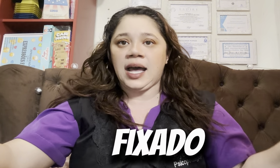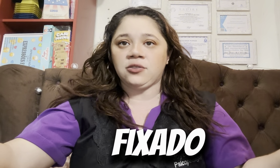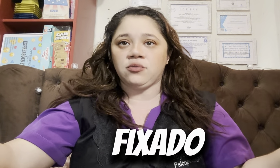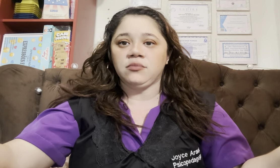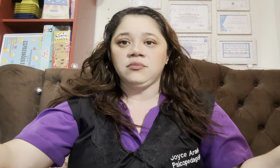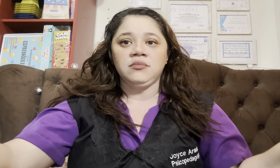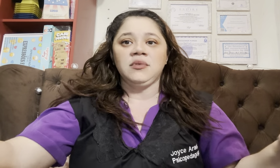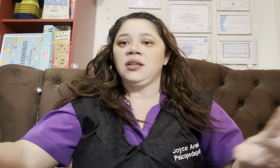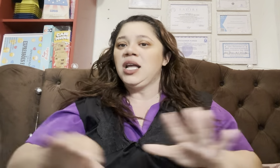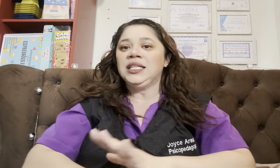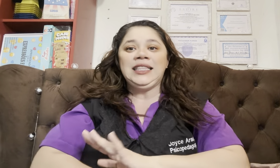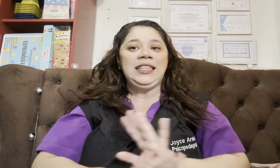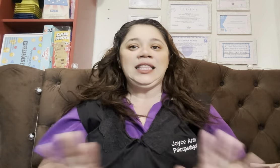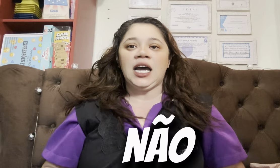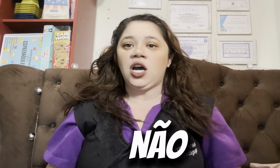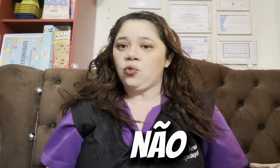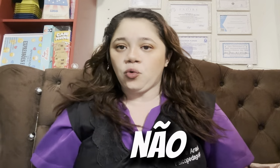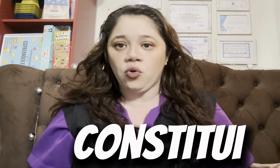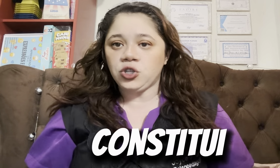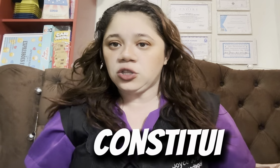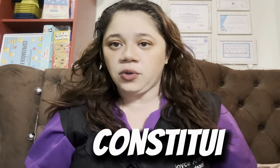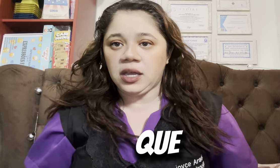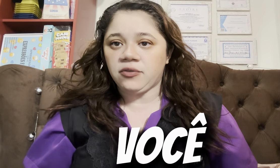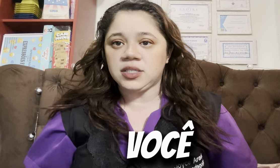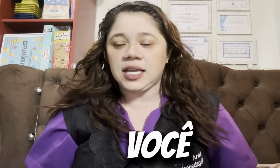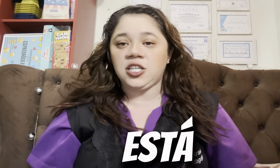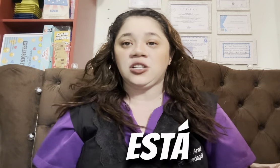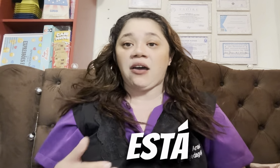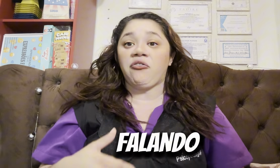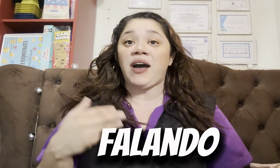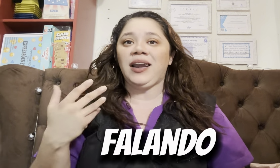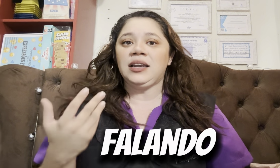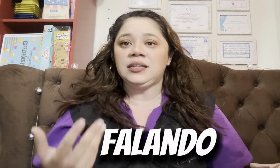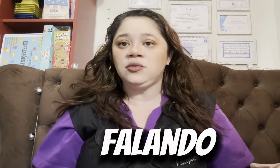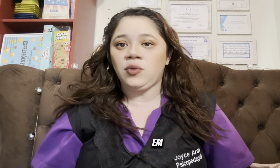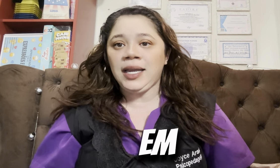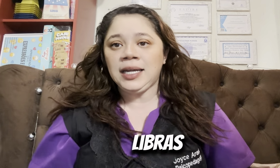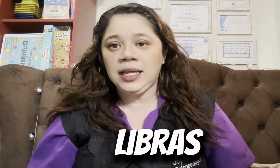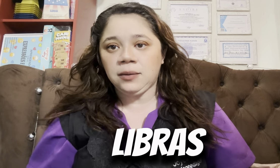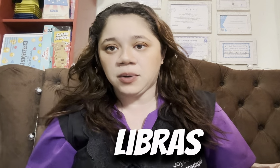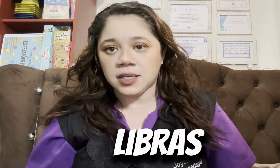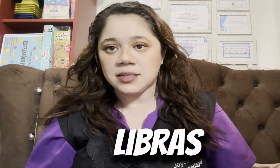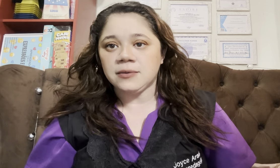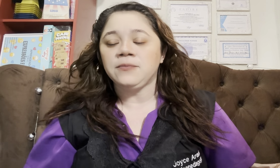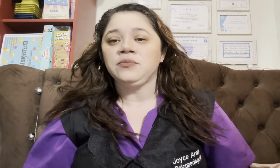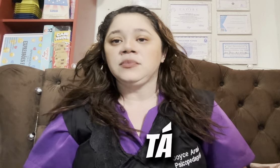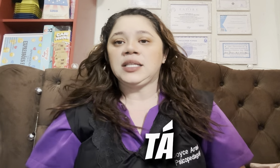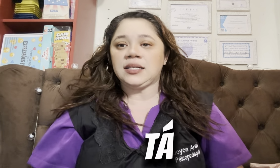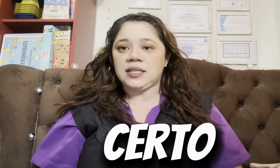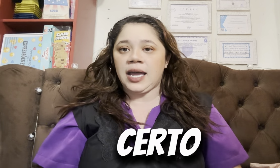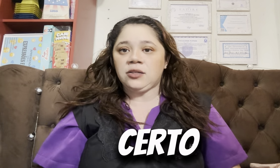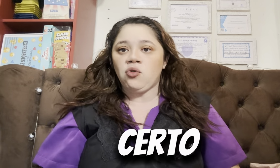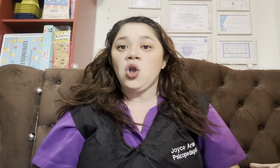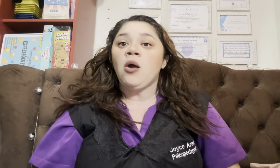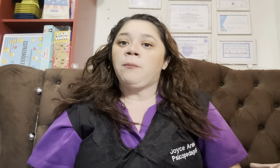fixado, não constitui que você está falando em Libras. Tá certo?